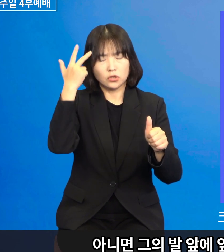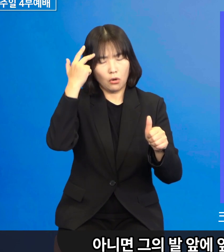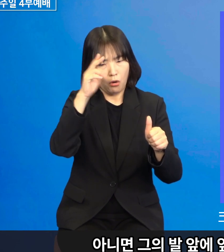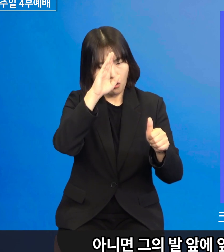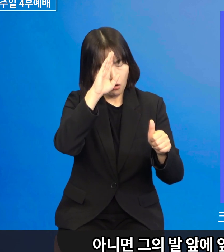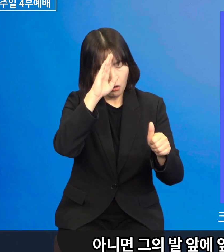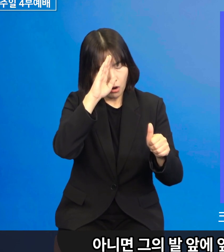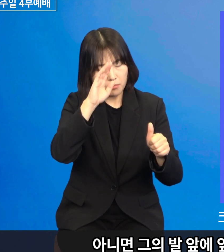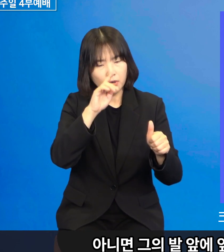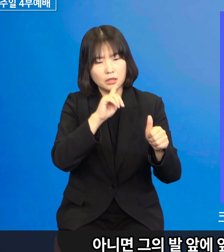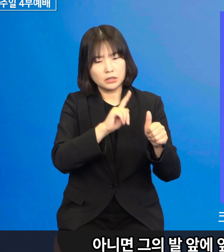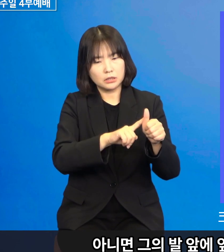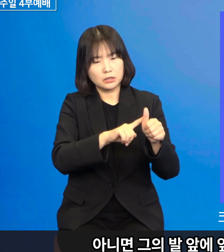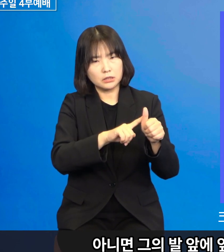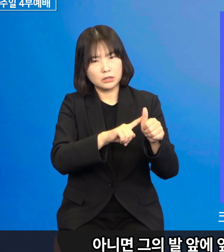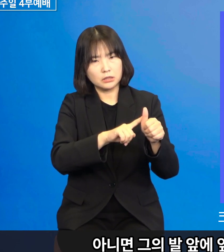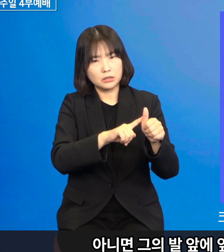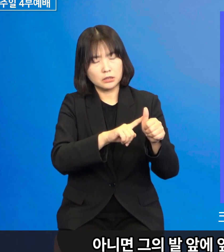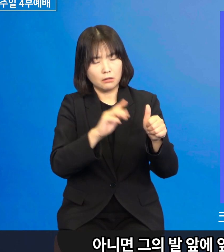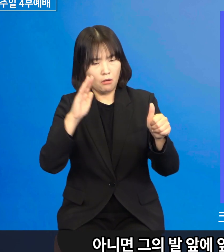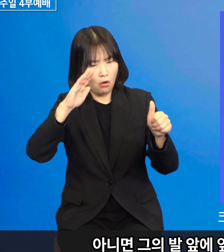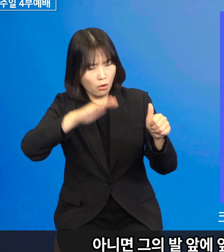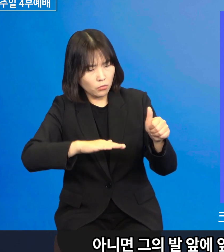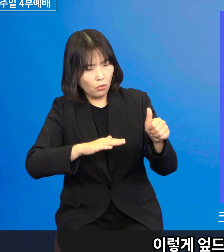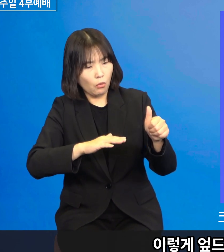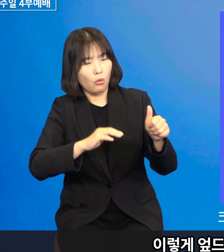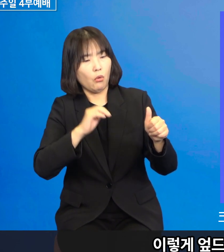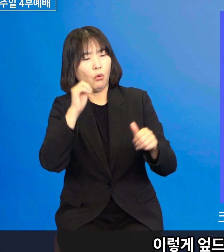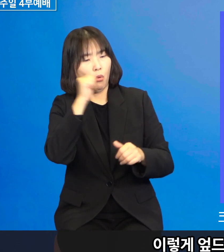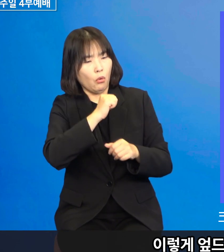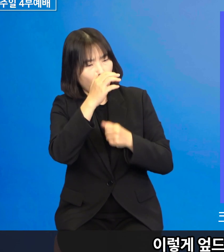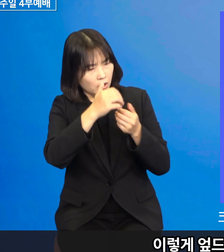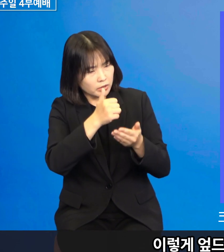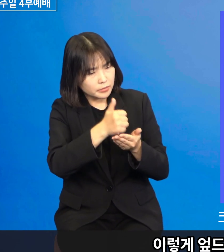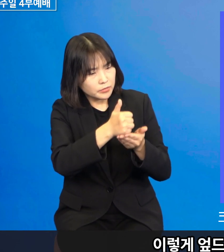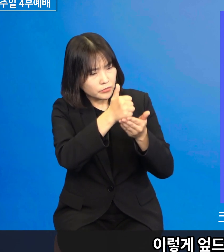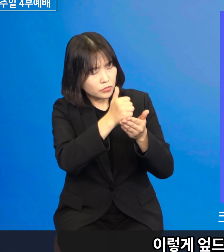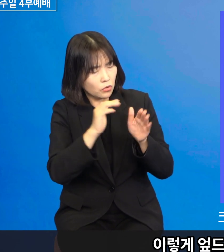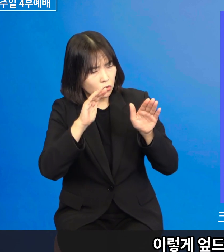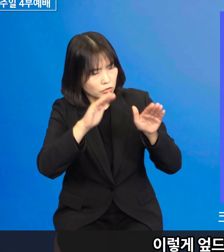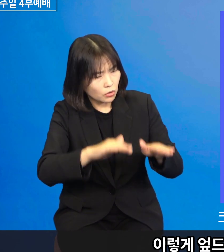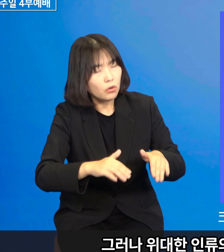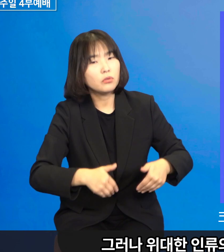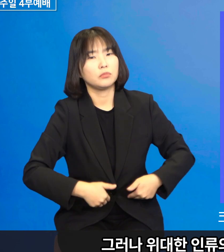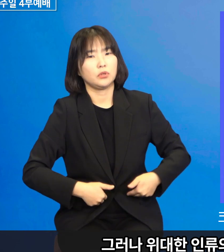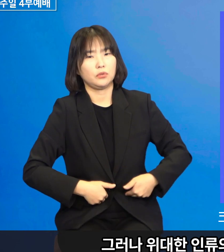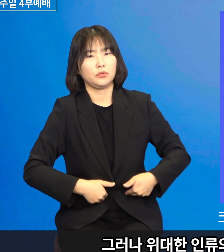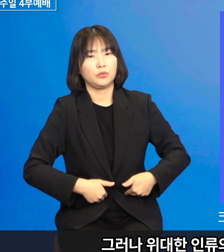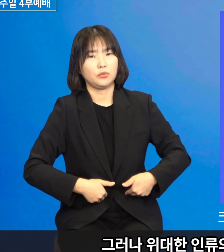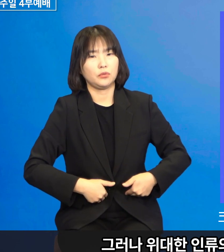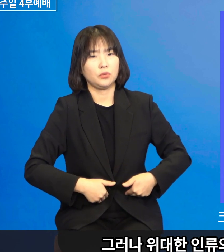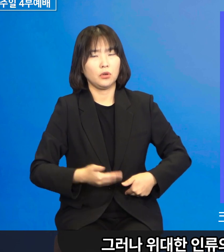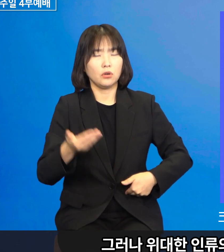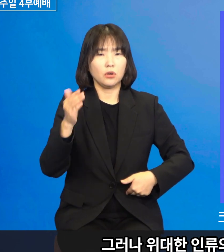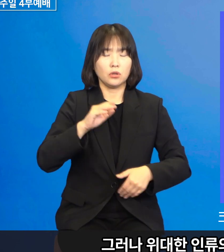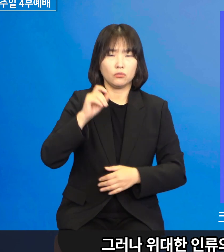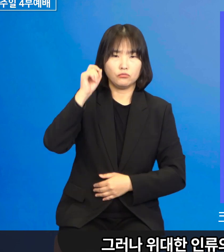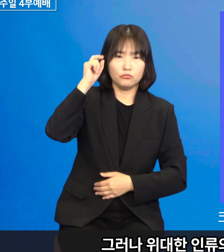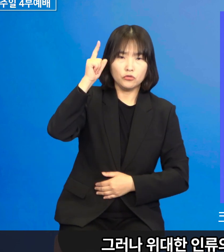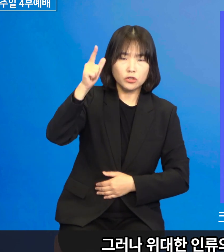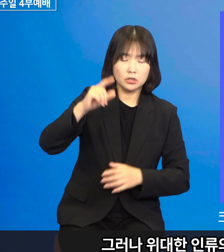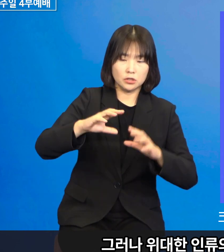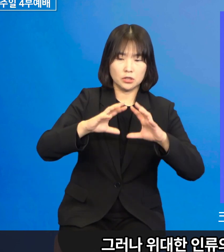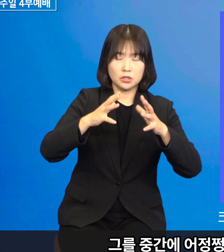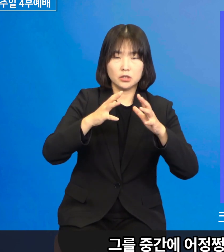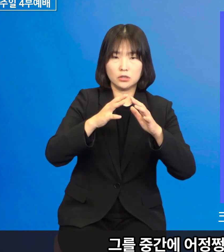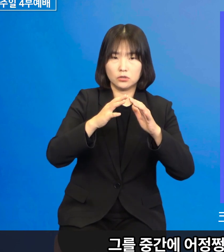아니면 그의 발 앞에 엎드려 오, 하나님이시군요, 이렇게 엎드려 절해야 된다. 그러나 위대한 인류의